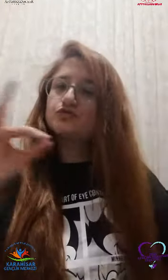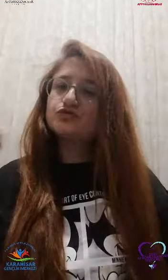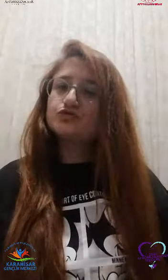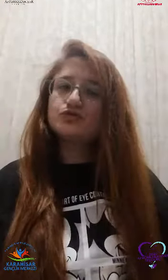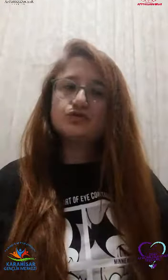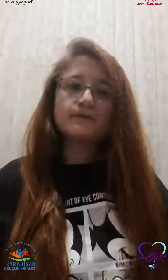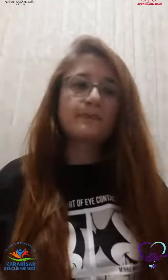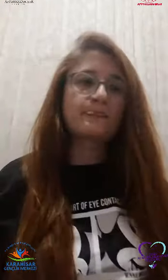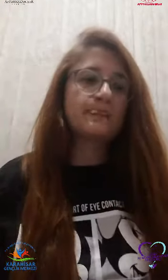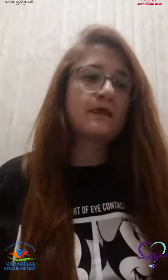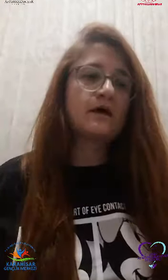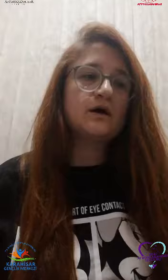mutsuz,